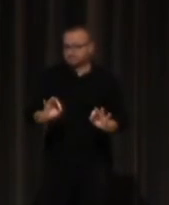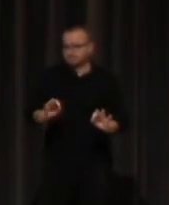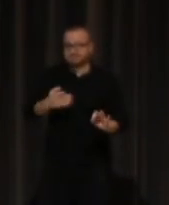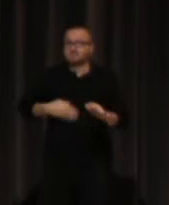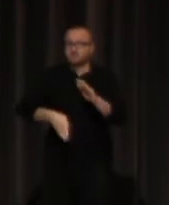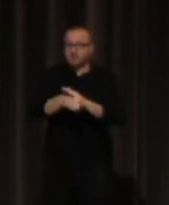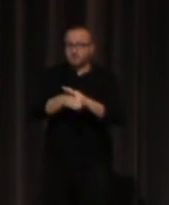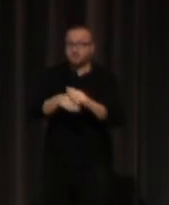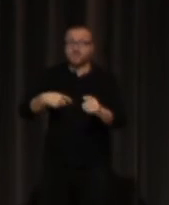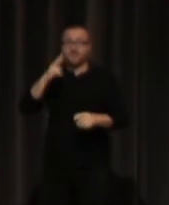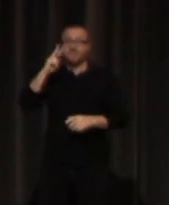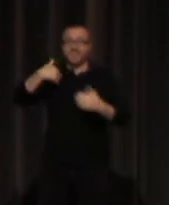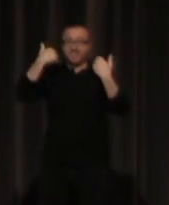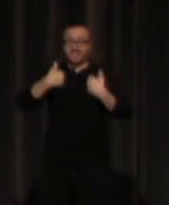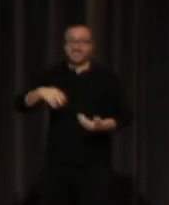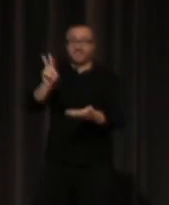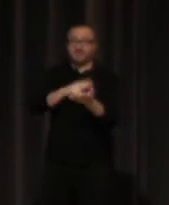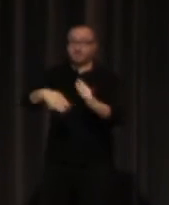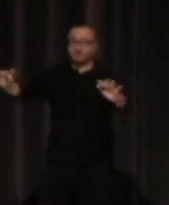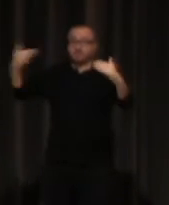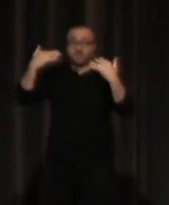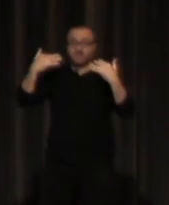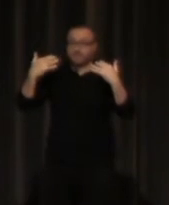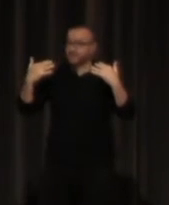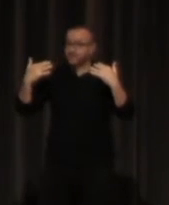Veig que l'intèrpret atrau tota la vostra atenció.